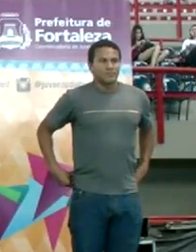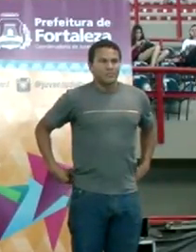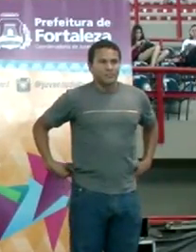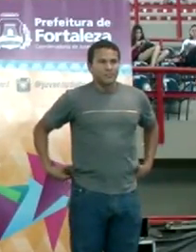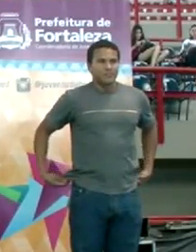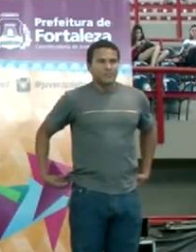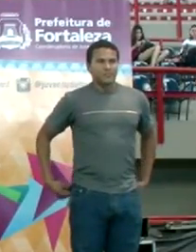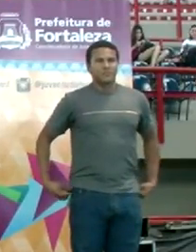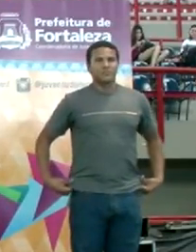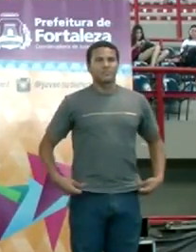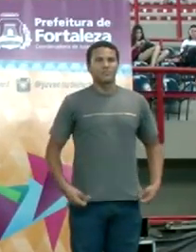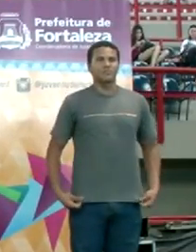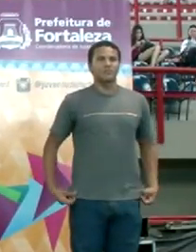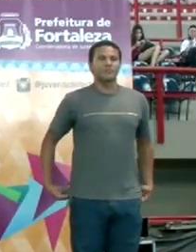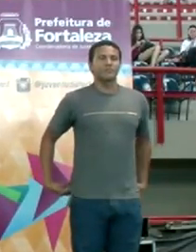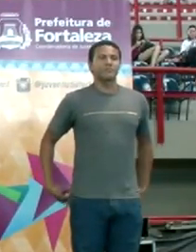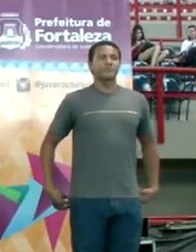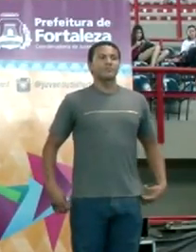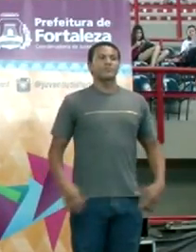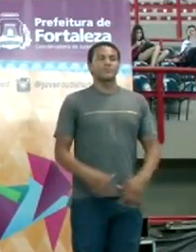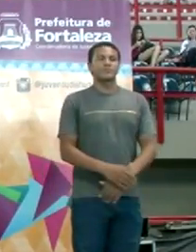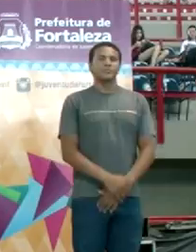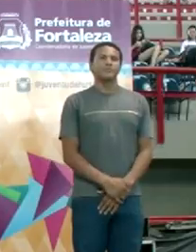Professor, Sostuvo,